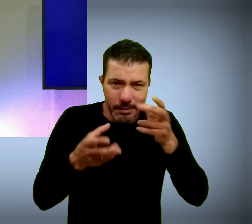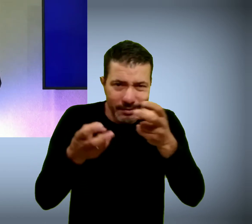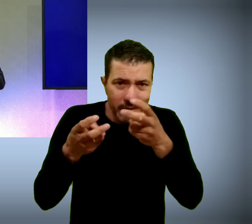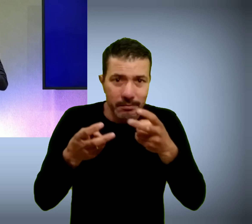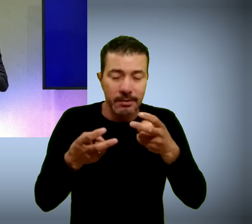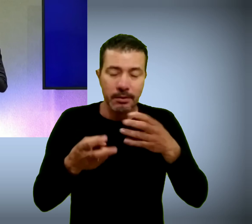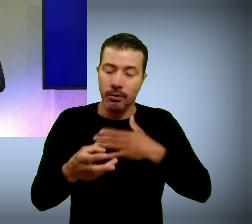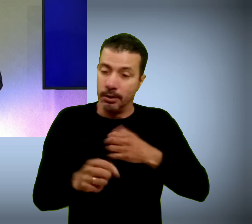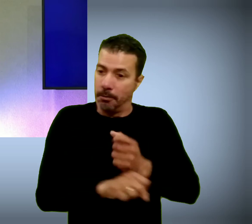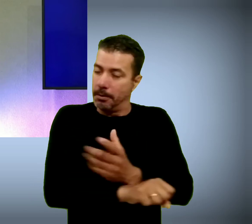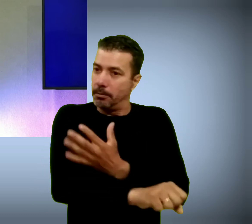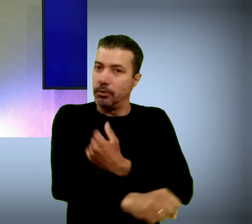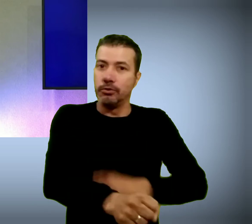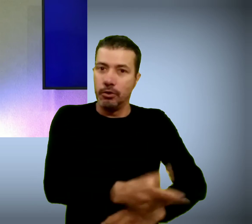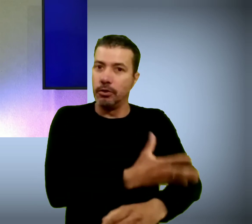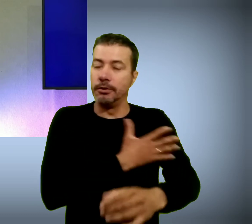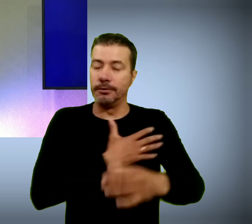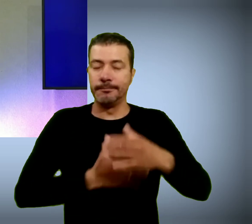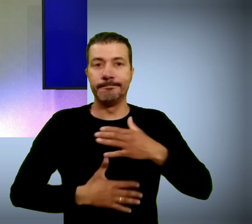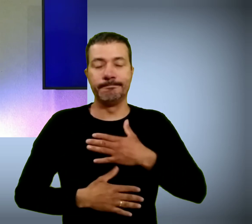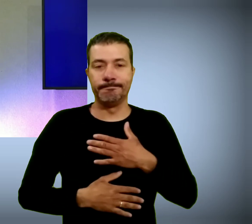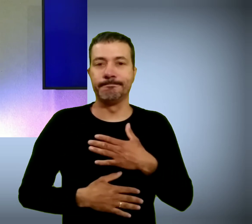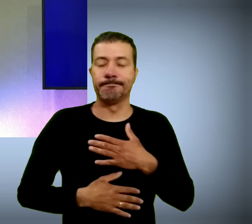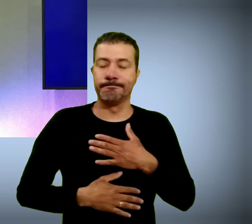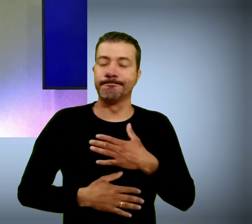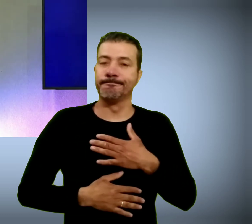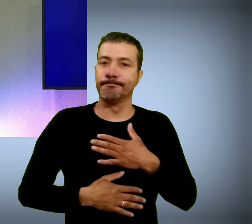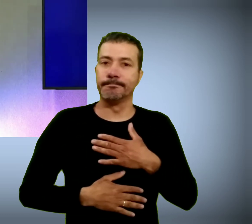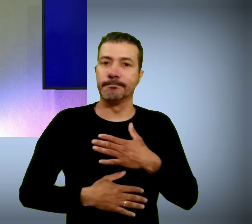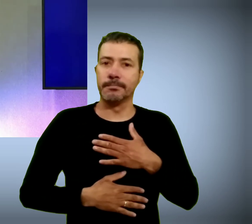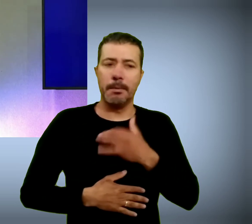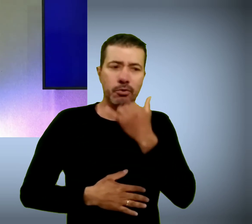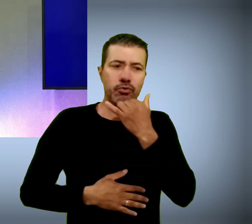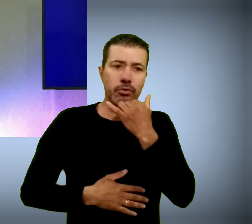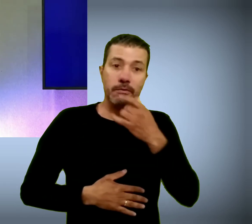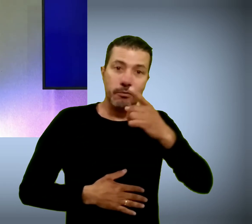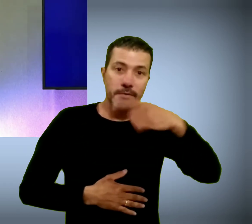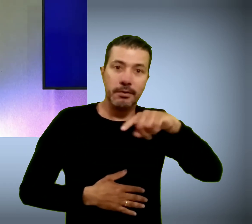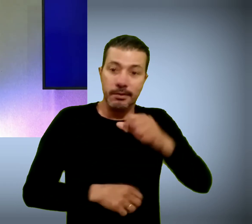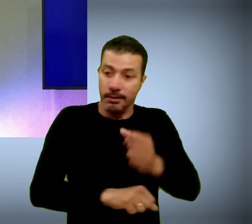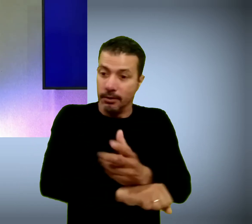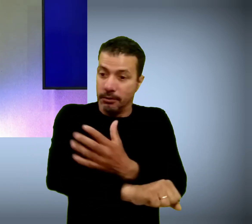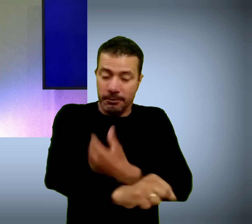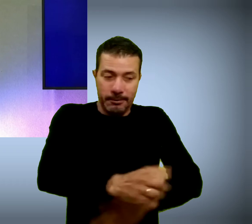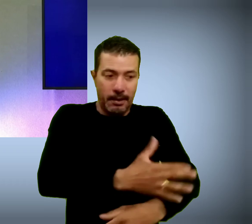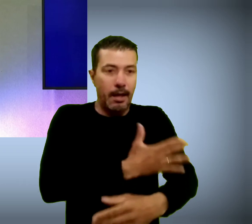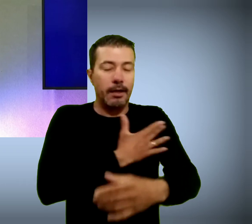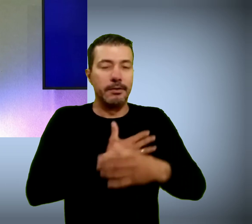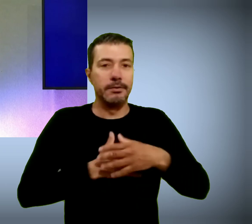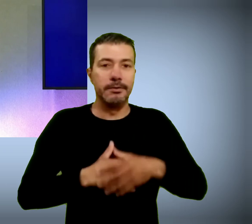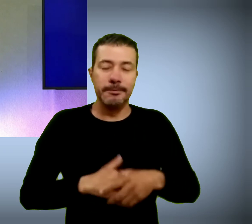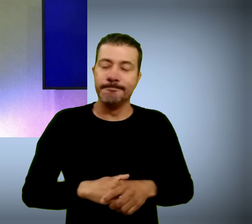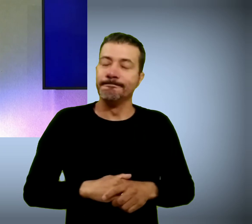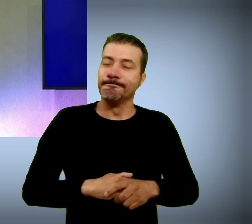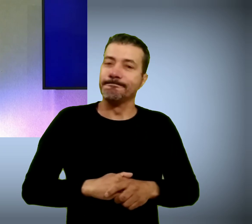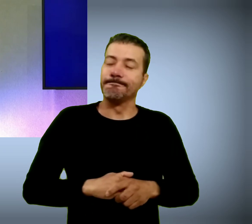Eu me emociono quando eu falo disso, me desculpem. Não me desculpem, eu gostaria que você se emocionasse também. Viu?